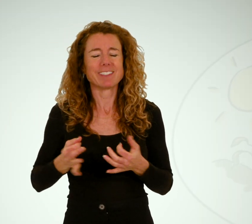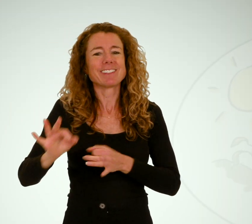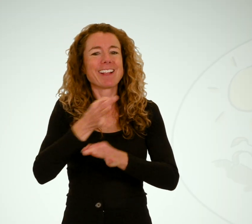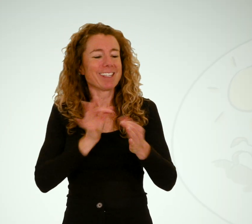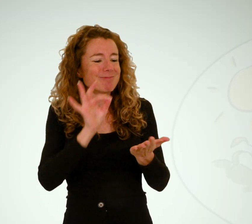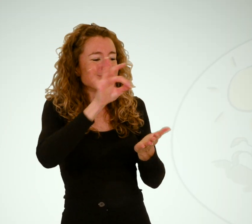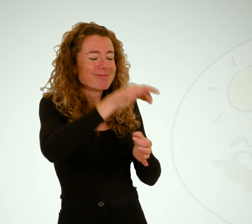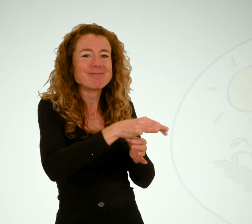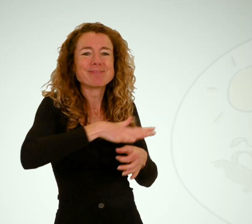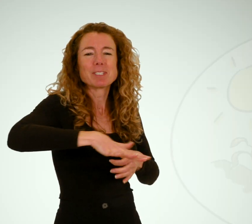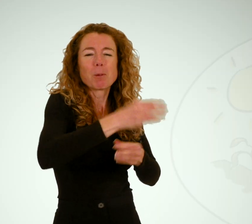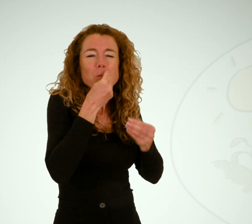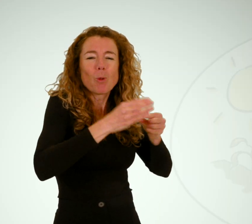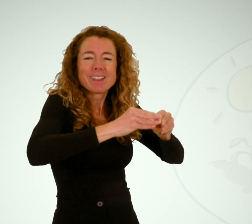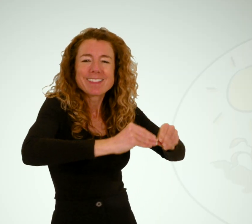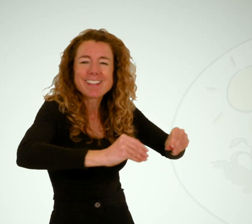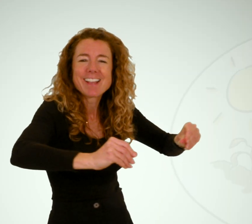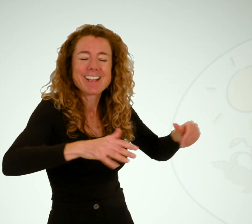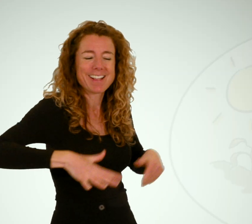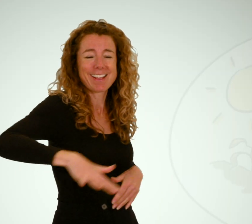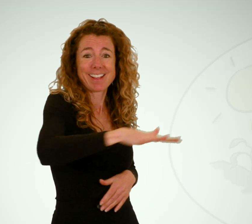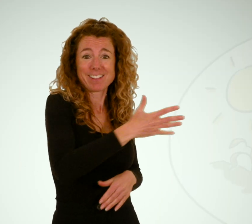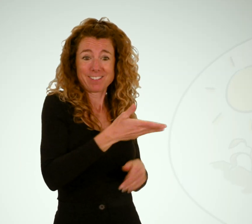La bonne terre, ce sont les gens qui entendent la parole et qui comprennent.